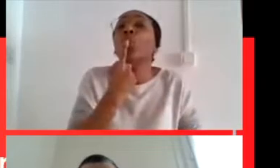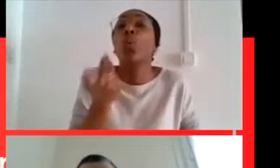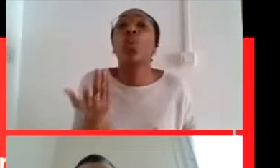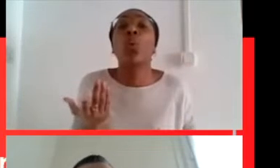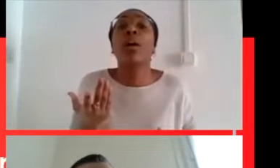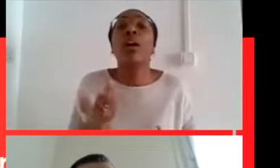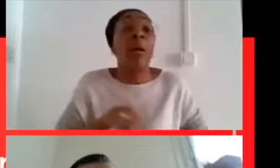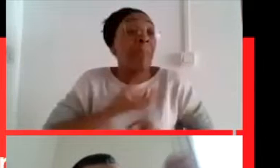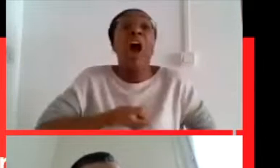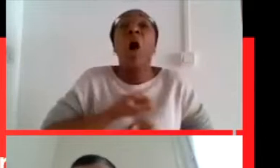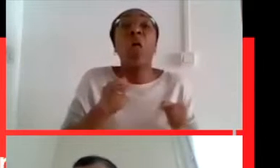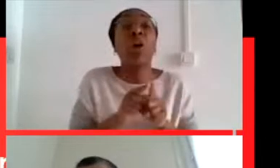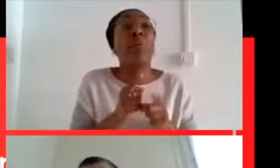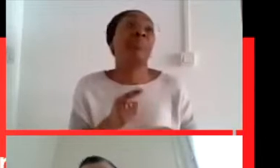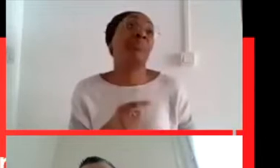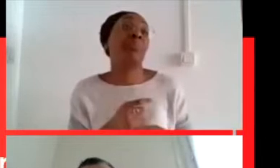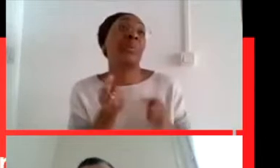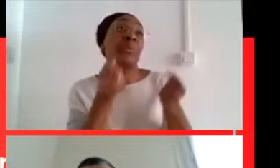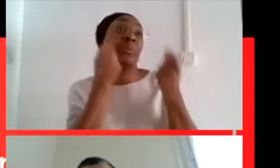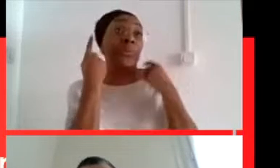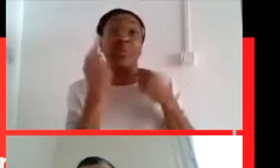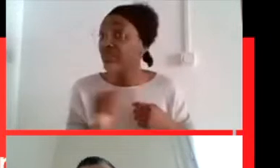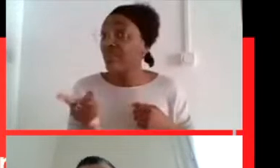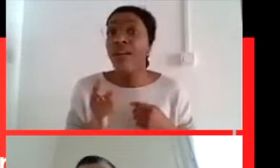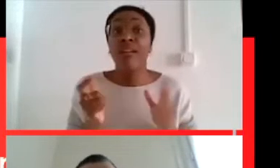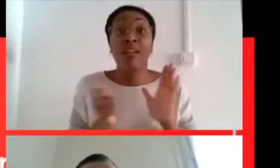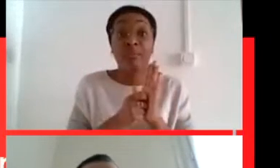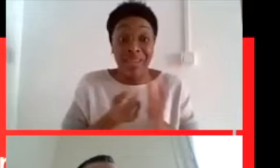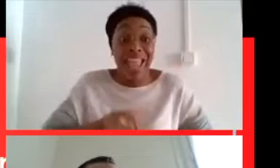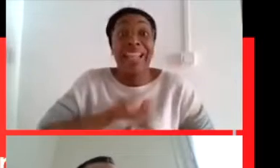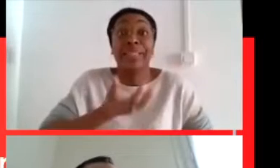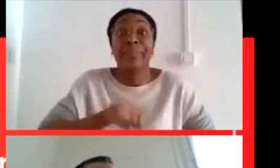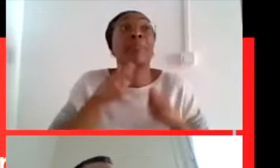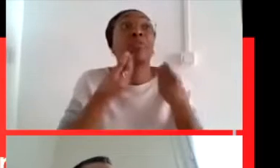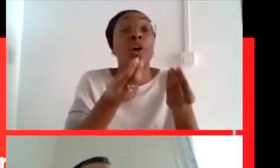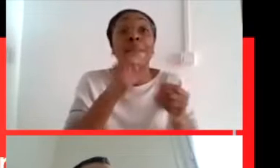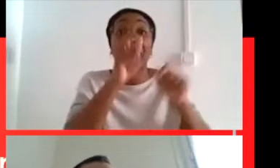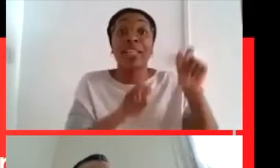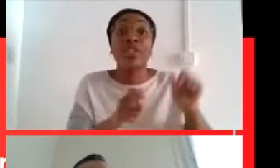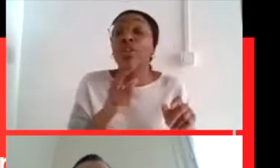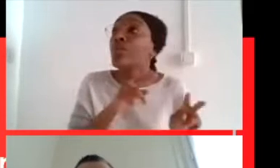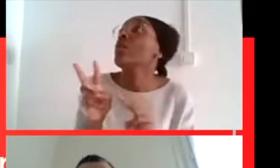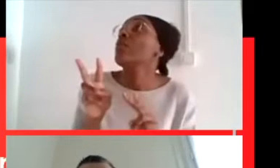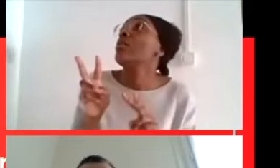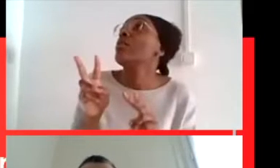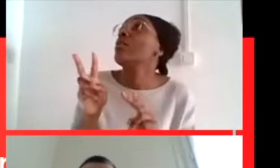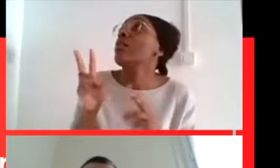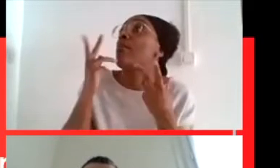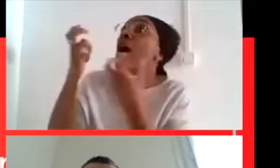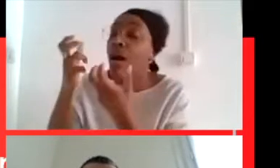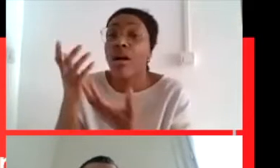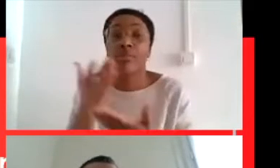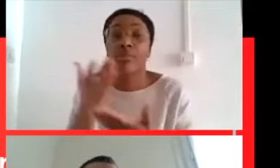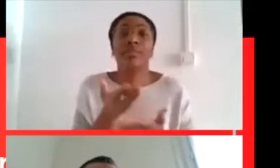Et la vérité, elle chasse l'adversaire quand il se présente. La vérité, eh bien, elle va mettre à nu les œuvres